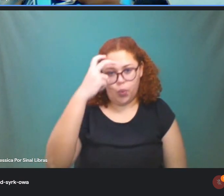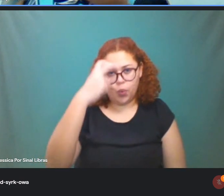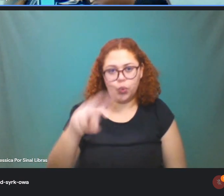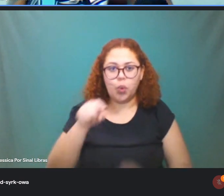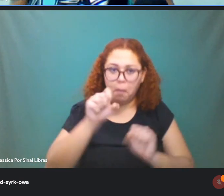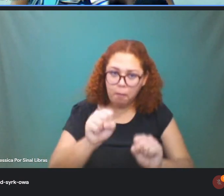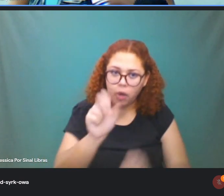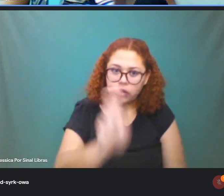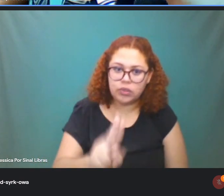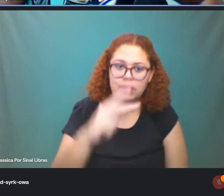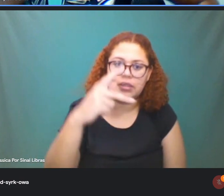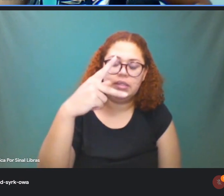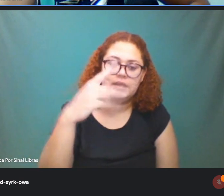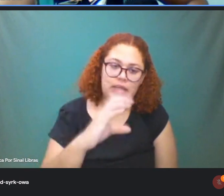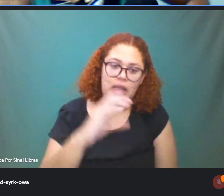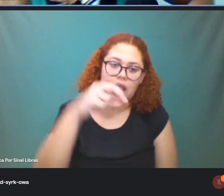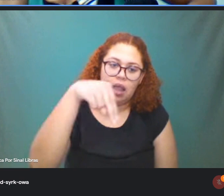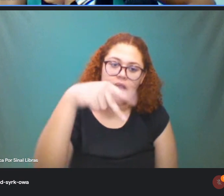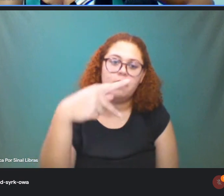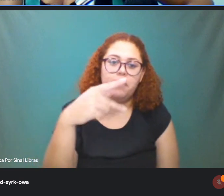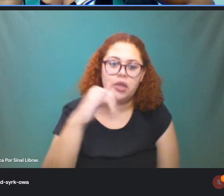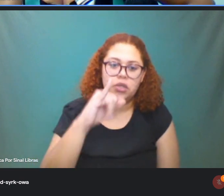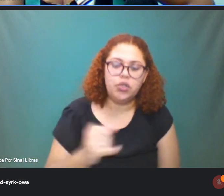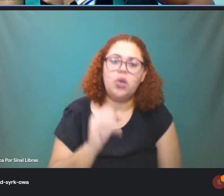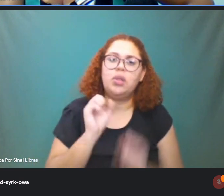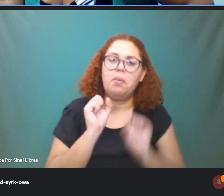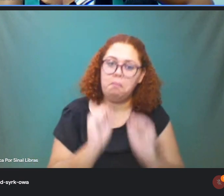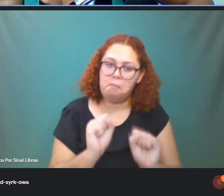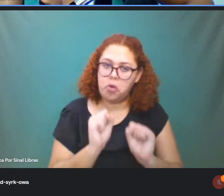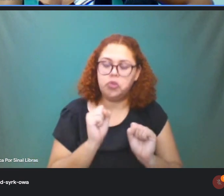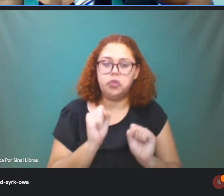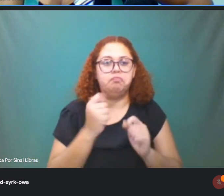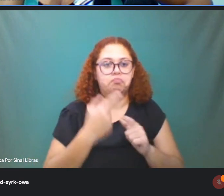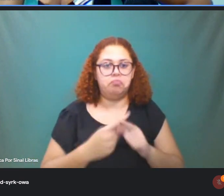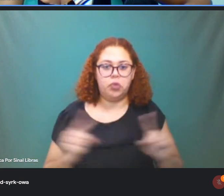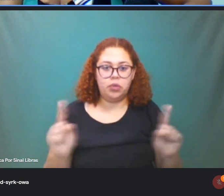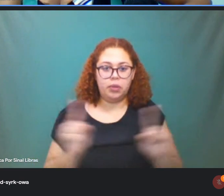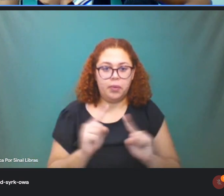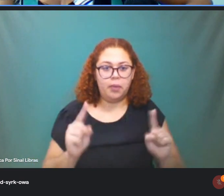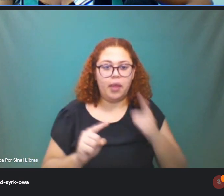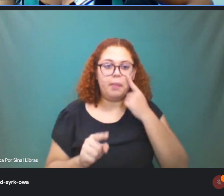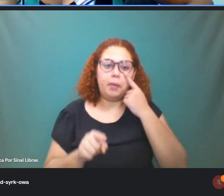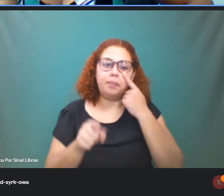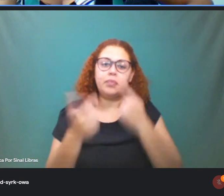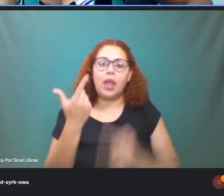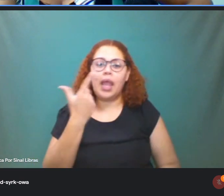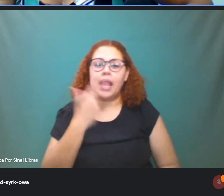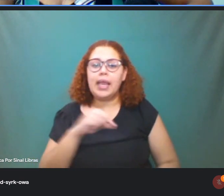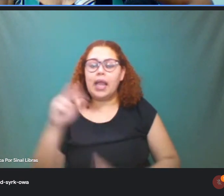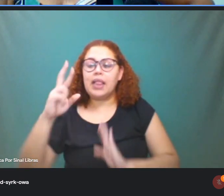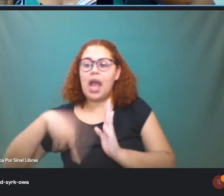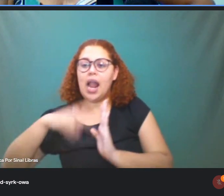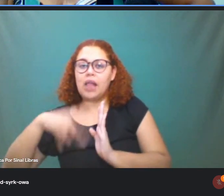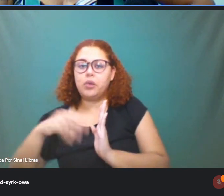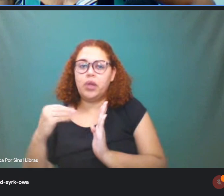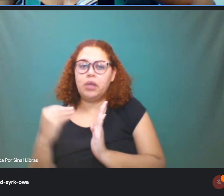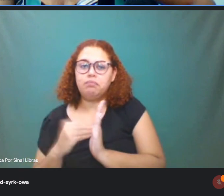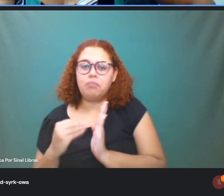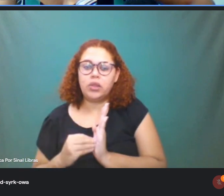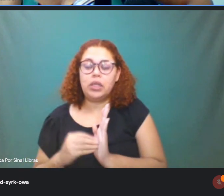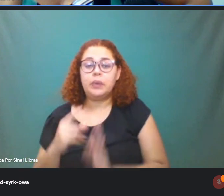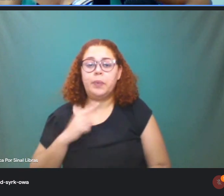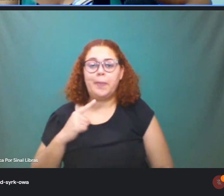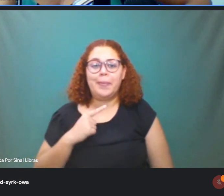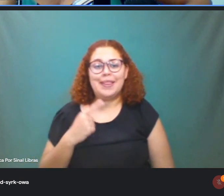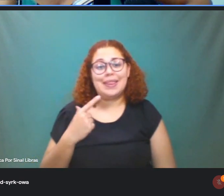e aí lembro, inclusive, a quem está fazendo a relatoria, para a gente prever isso, porque vai existir um limite máximo de